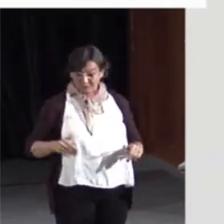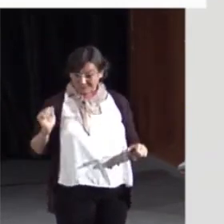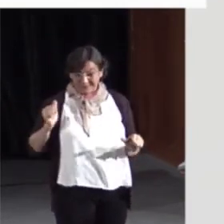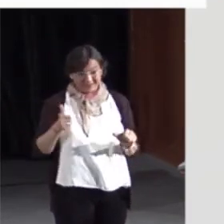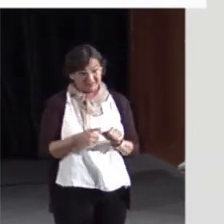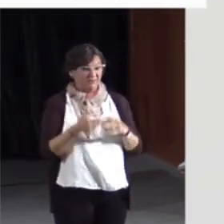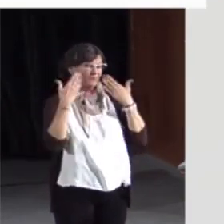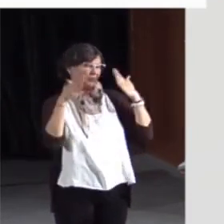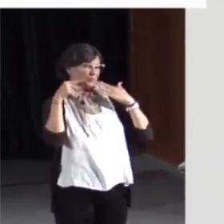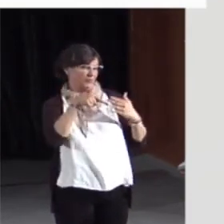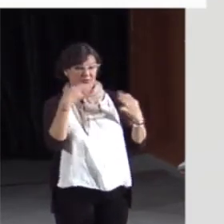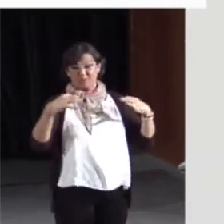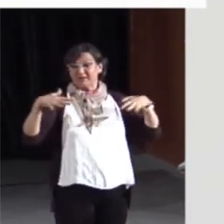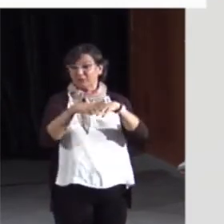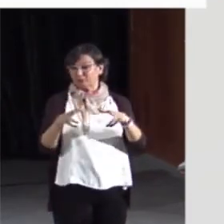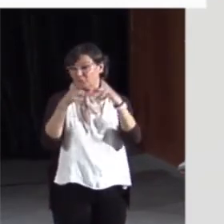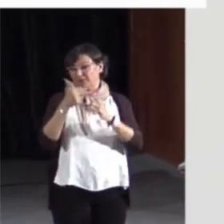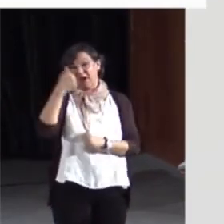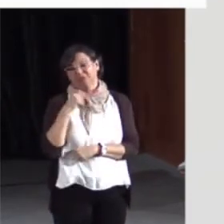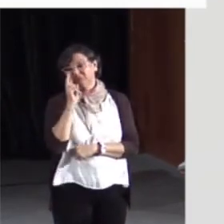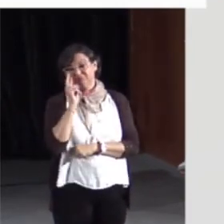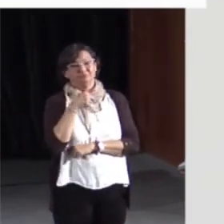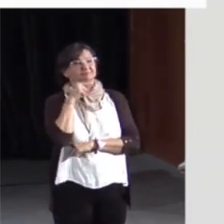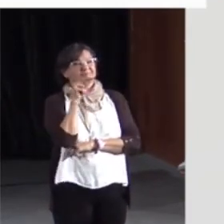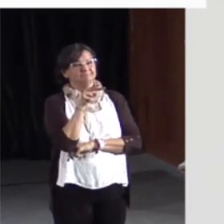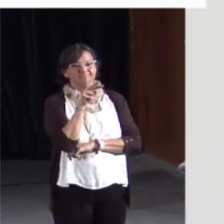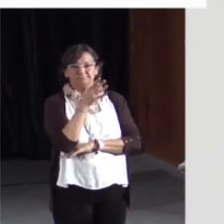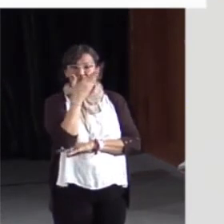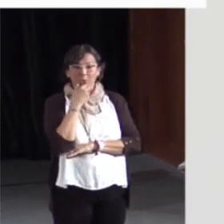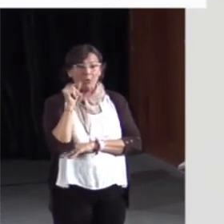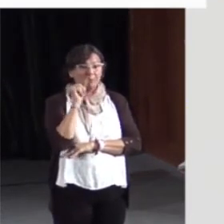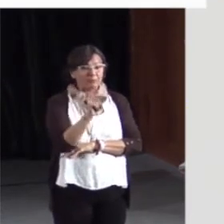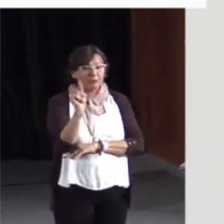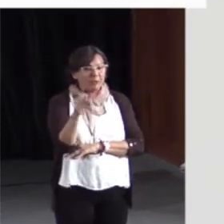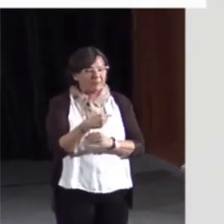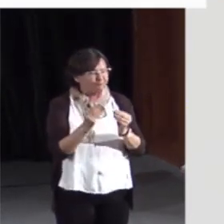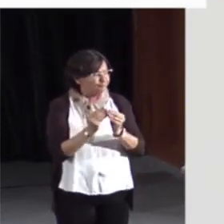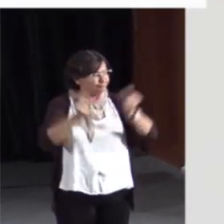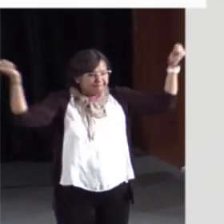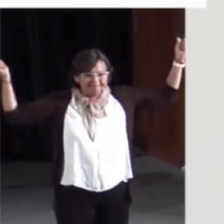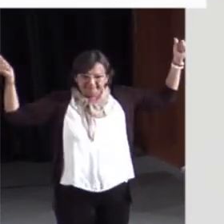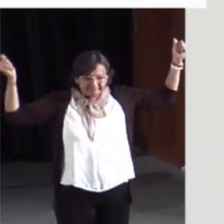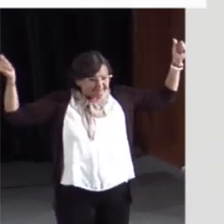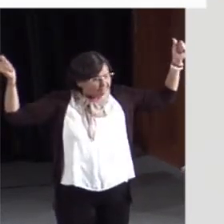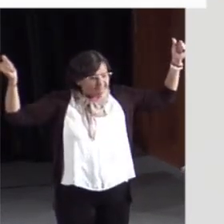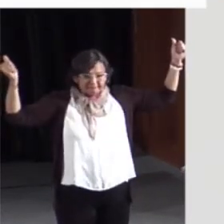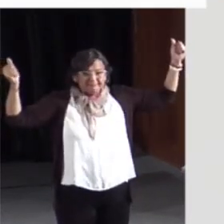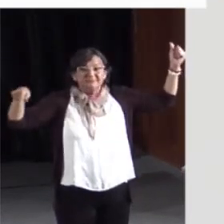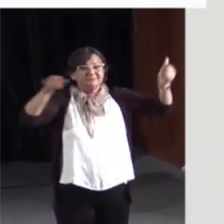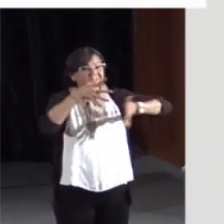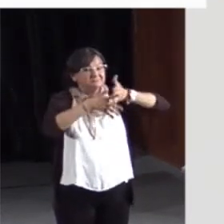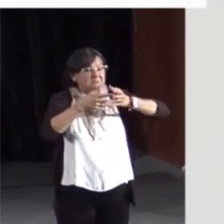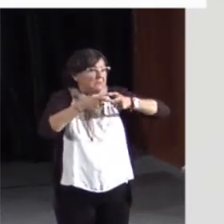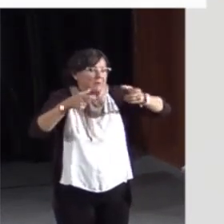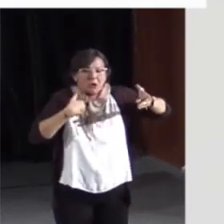simplemente te da información de que vas a cambiar de tema. Ahora en las redes sociales estamos viendo que se utilizan mucho las puntuaciones, han